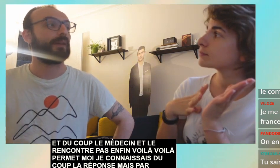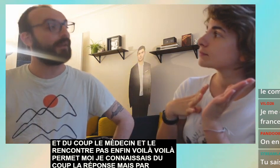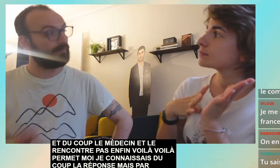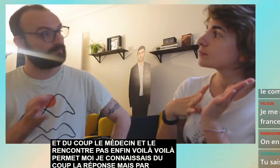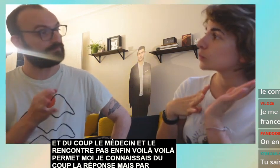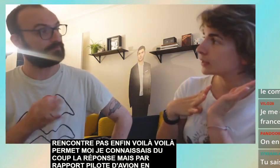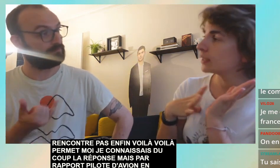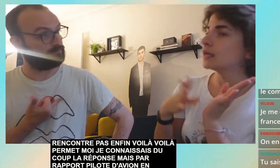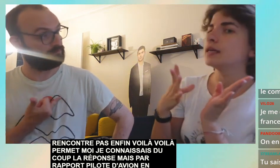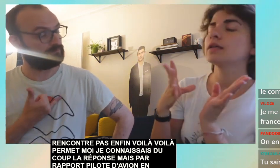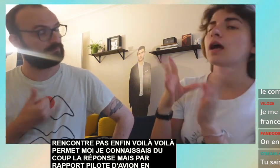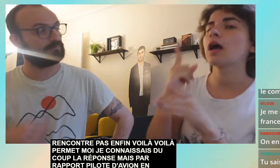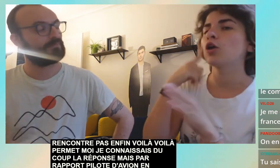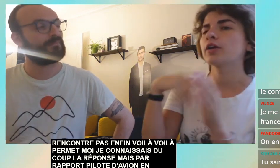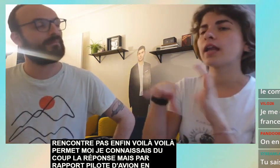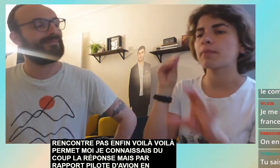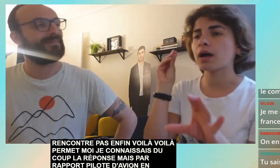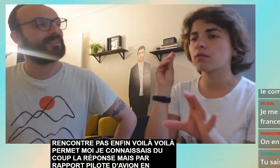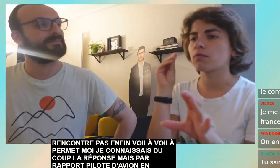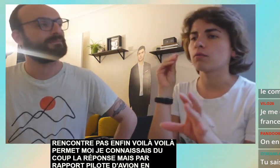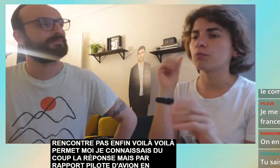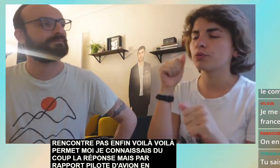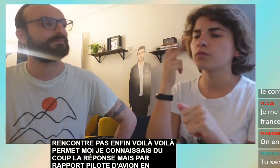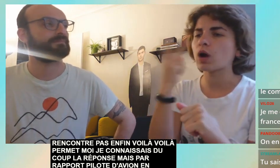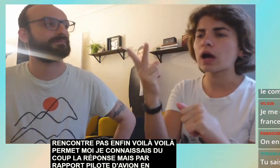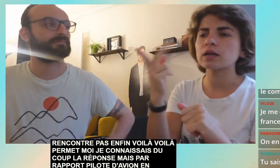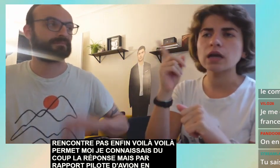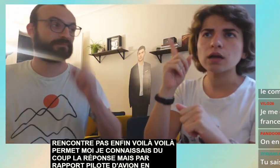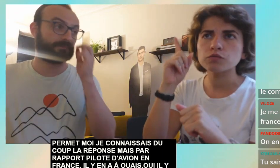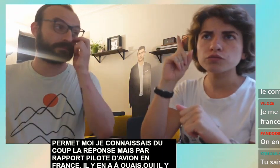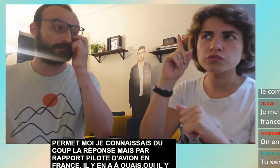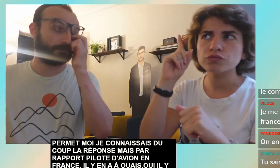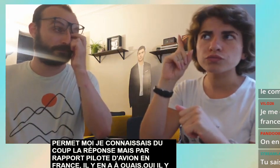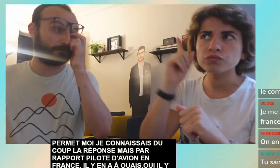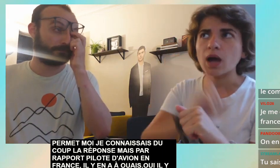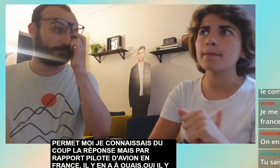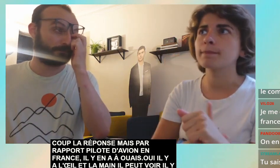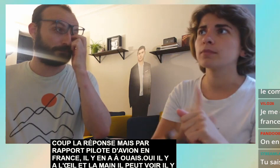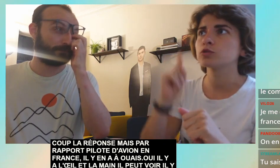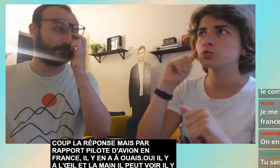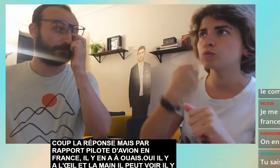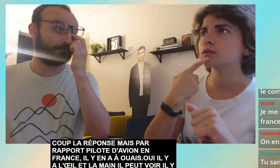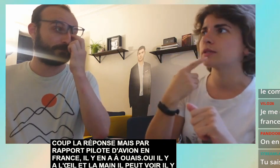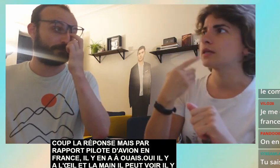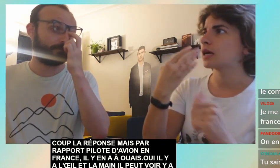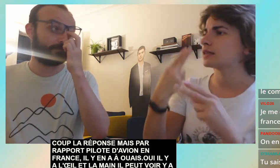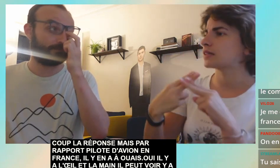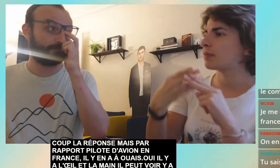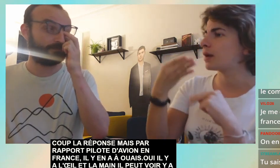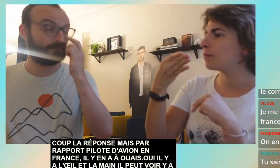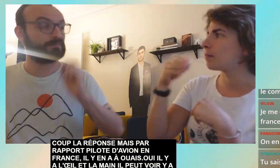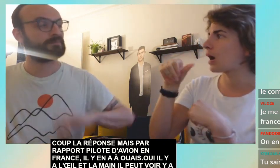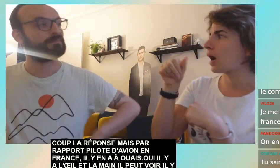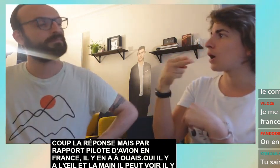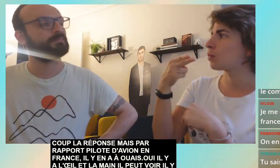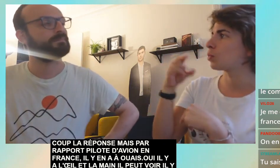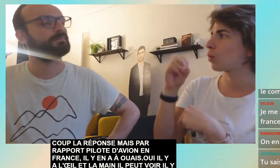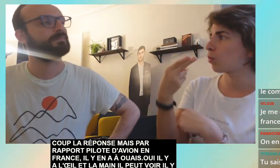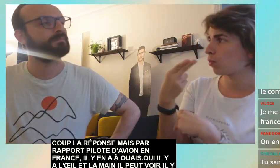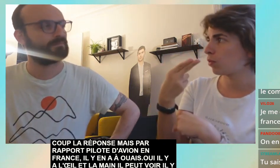ouais? Oui. Il y a l'œil et la main, on peut voir, il y a une femme sourde, elle s'appelle Manon